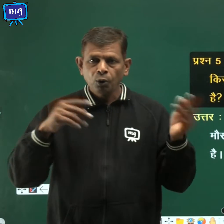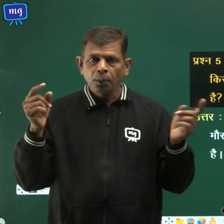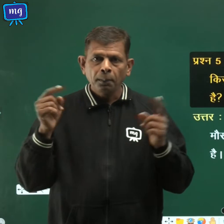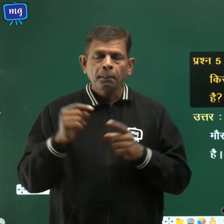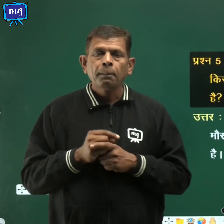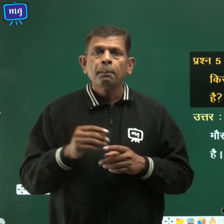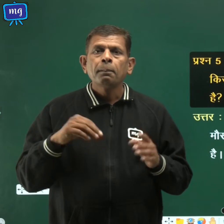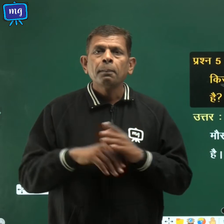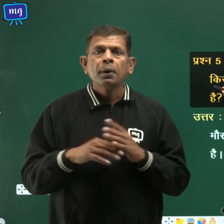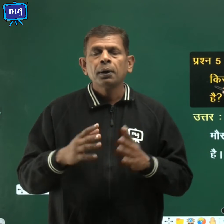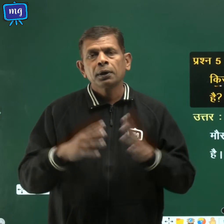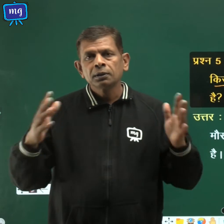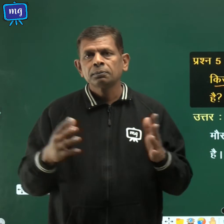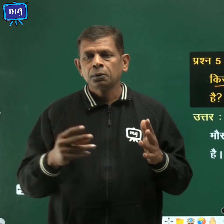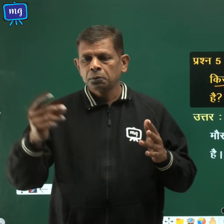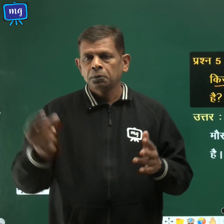से किसमें तेजी से